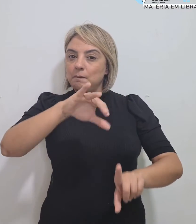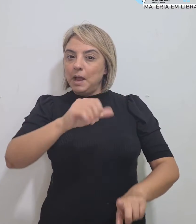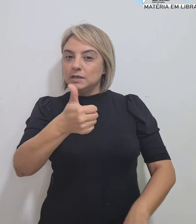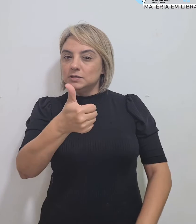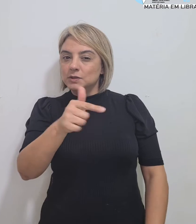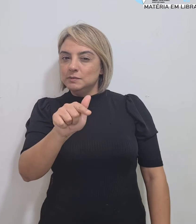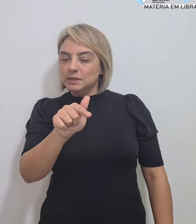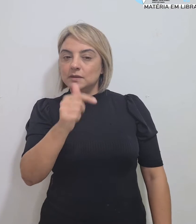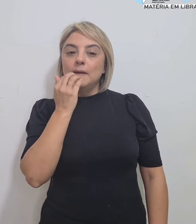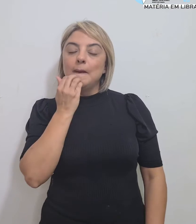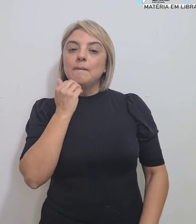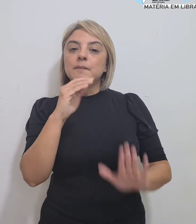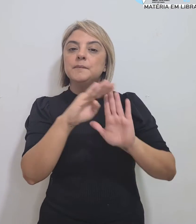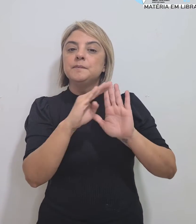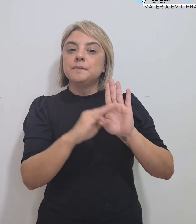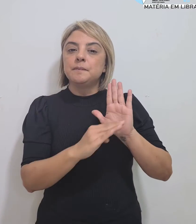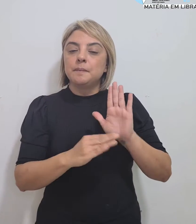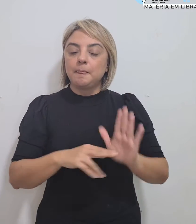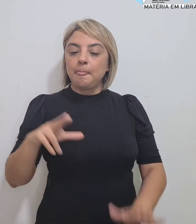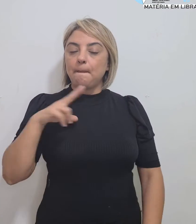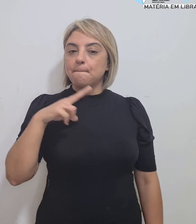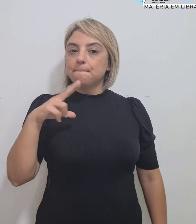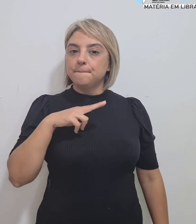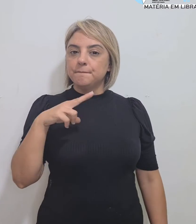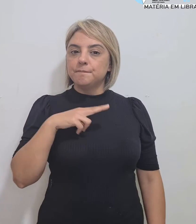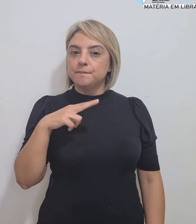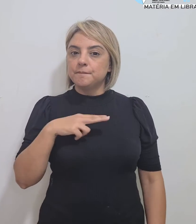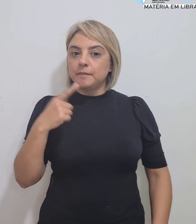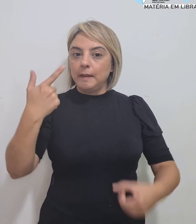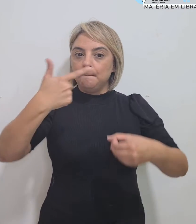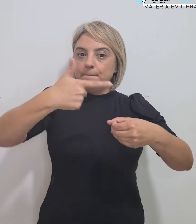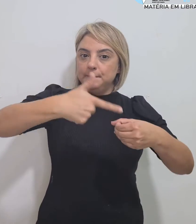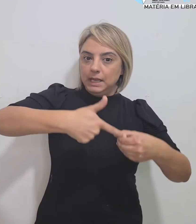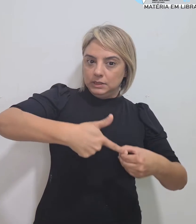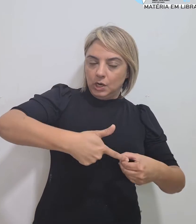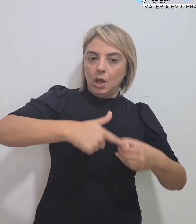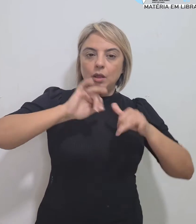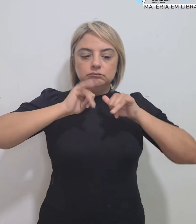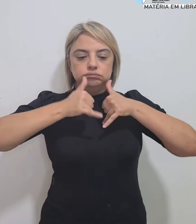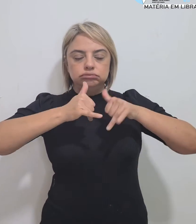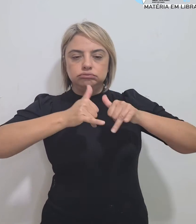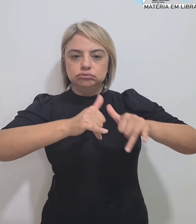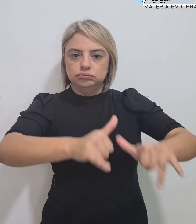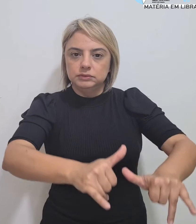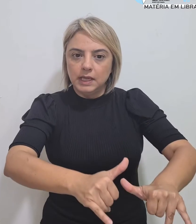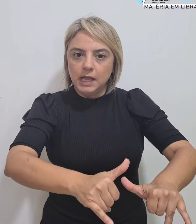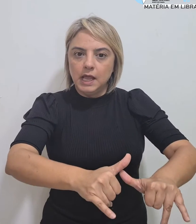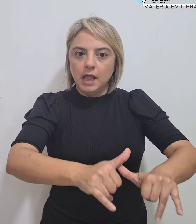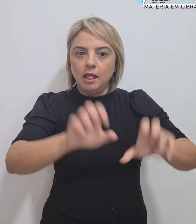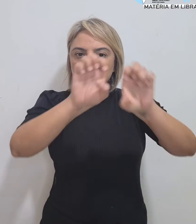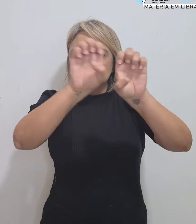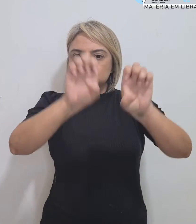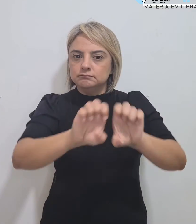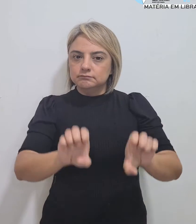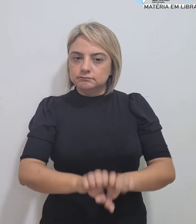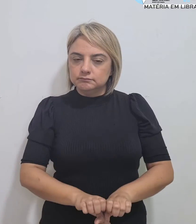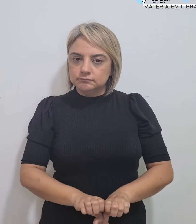2017, do Programa de Privatizações, Petróleo, Energia Elétrica e Infraestrutura,